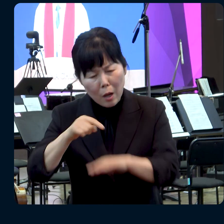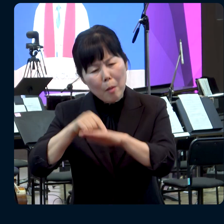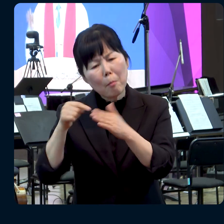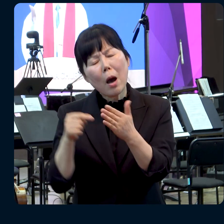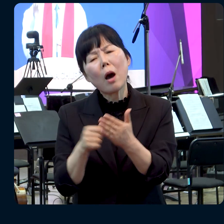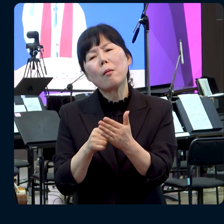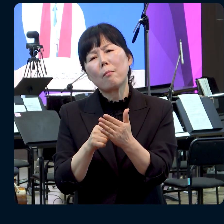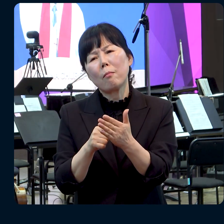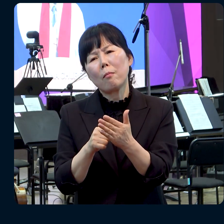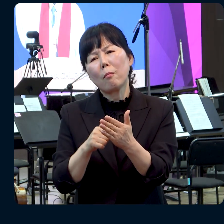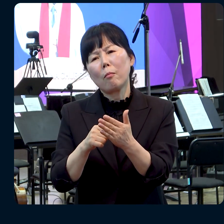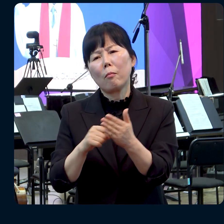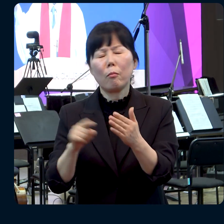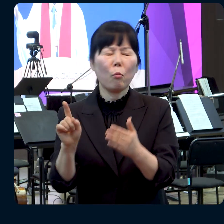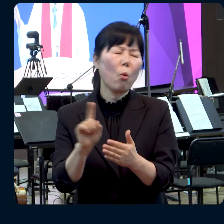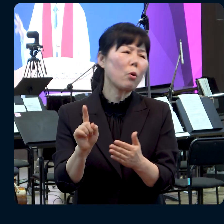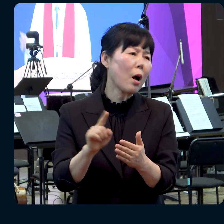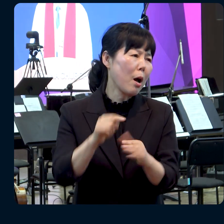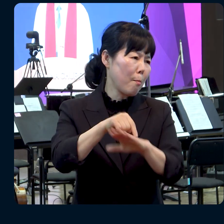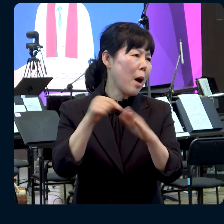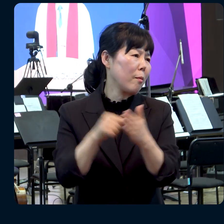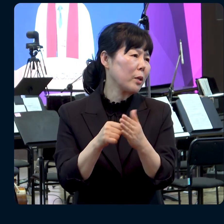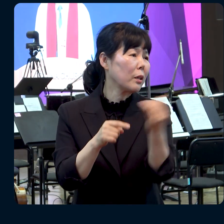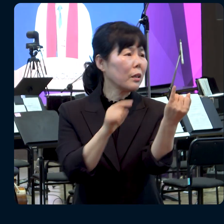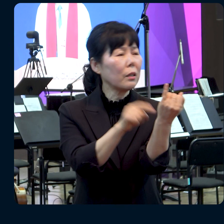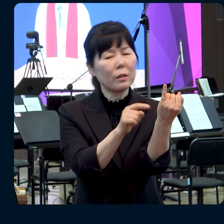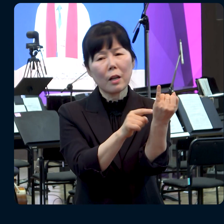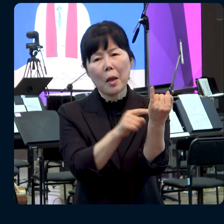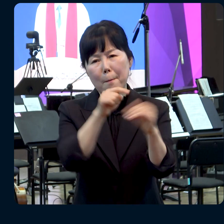위해서는요, 그냥 그 단어 뜻만 가지고는 불충분합니다.